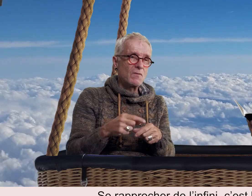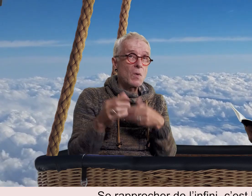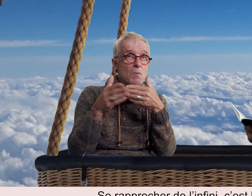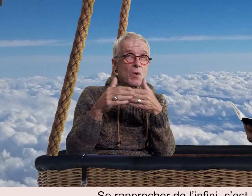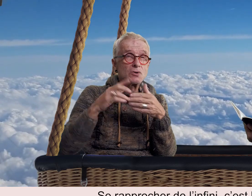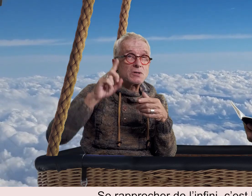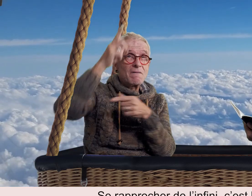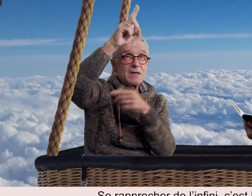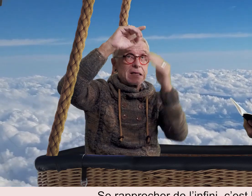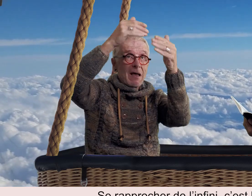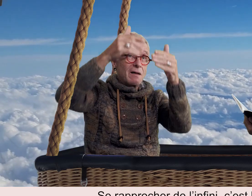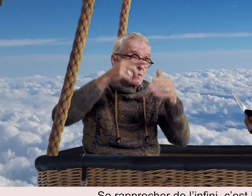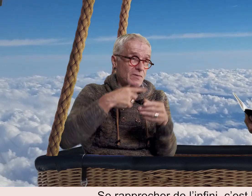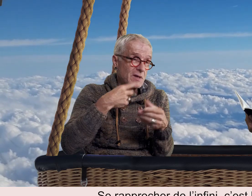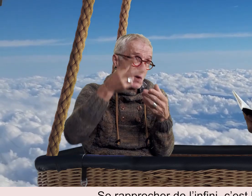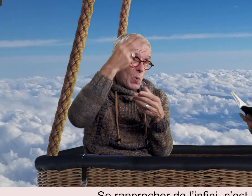c'est à le comprendre.